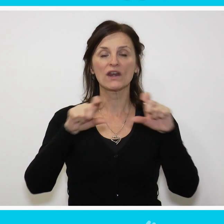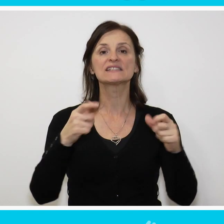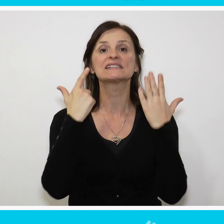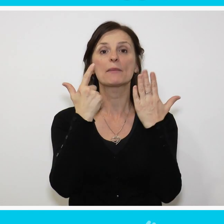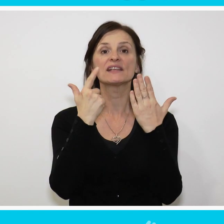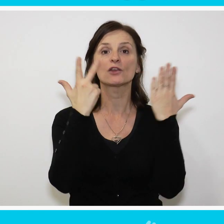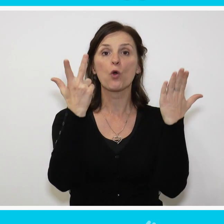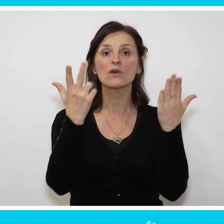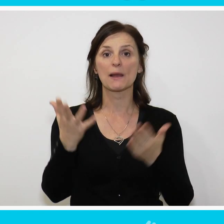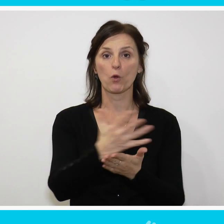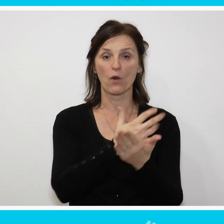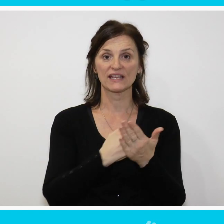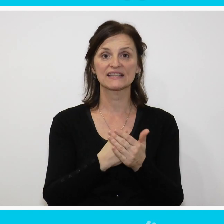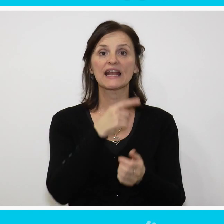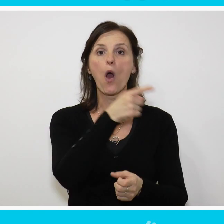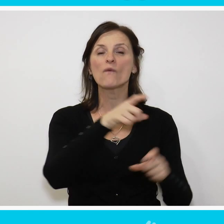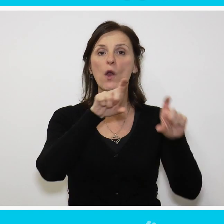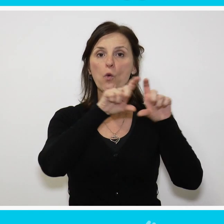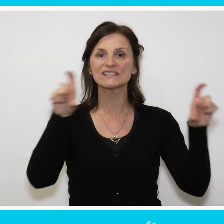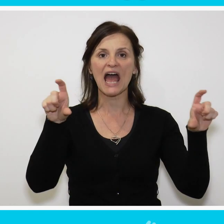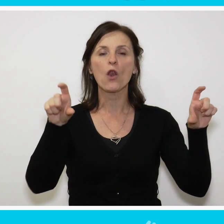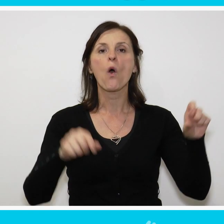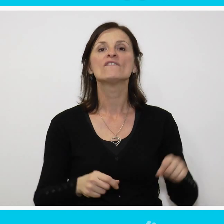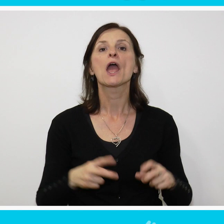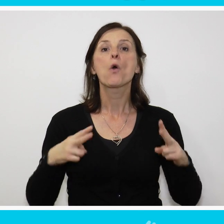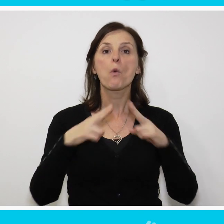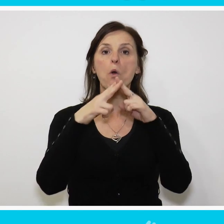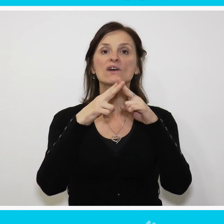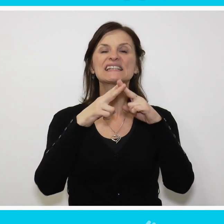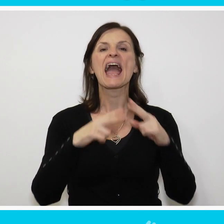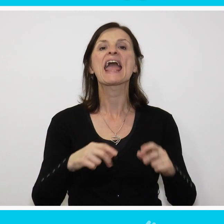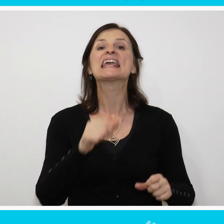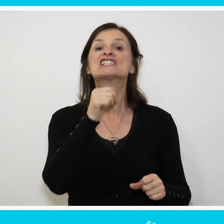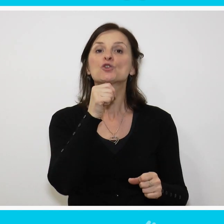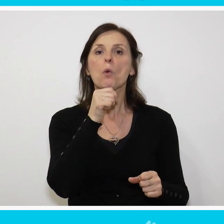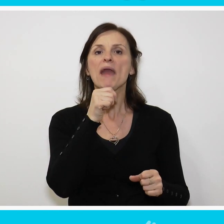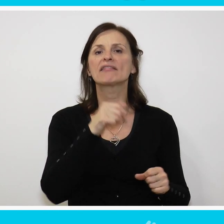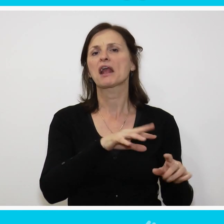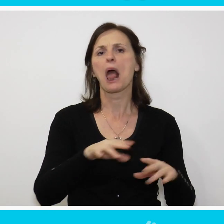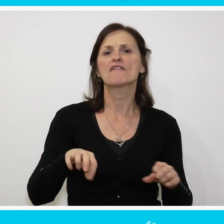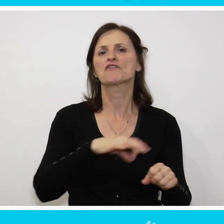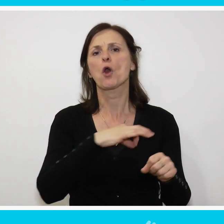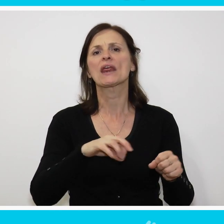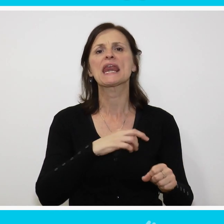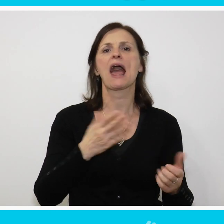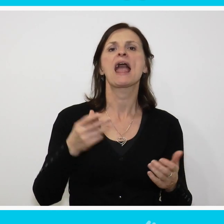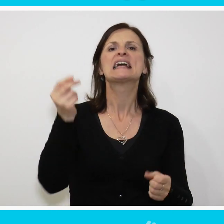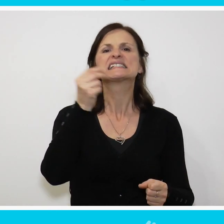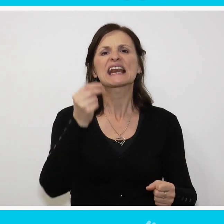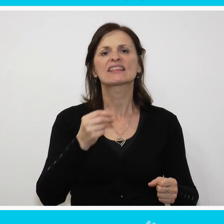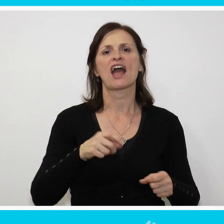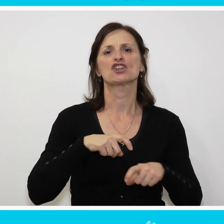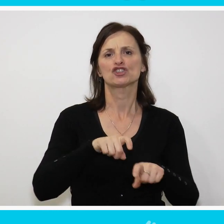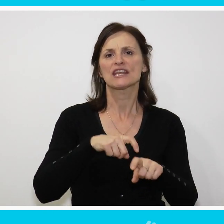radionica 78 korisnika ove ustanove upoznaje instrumente, crta,